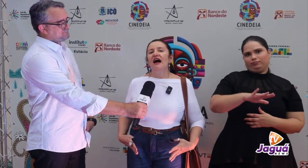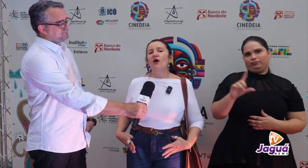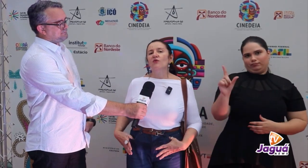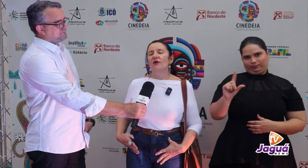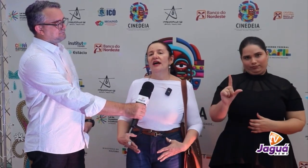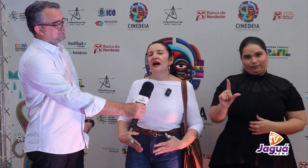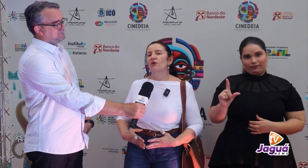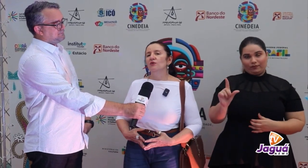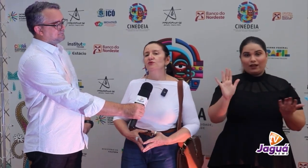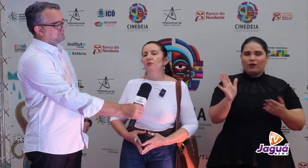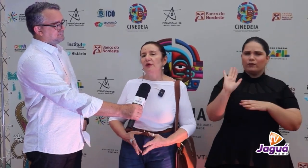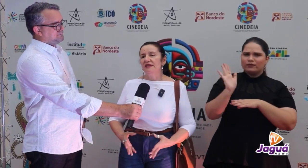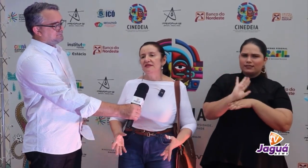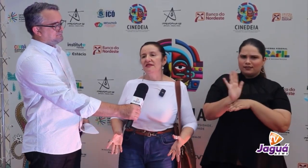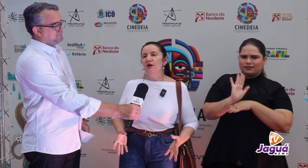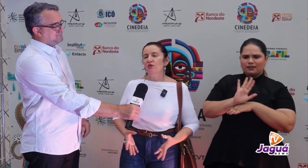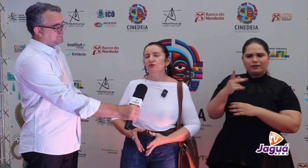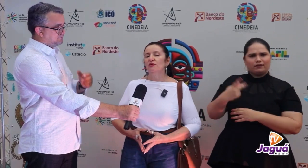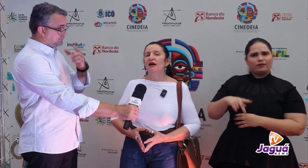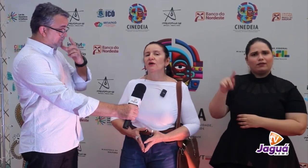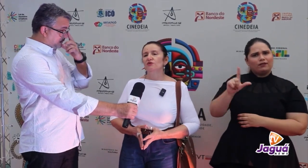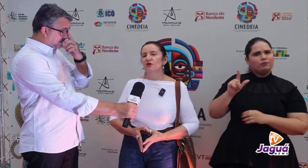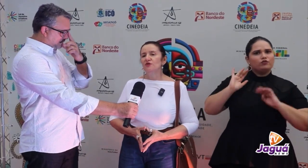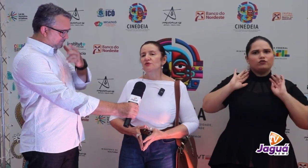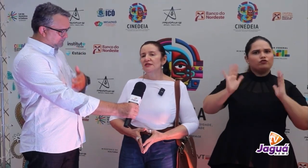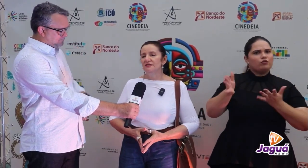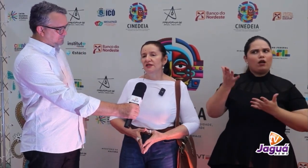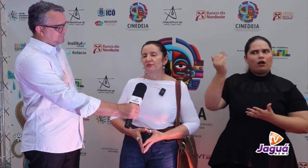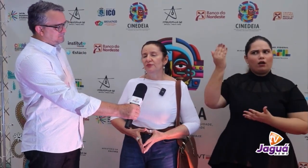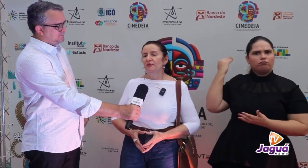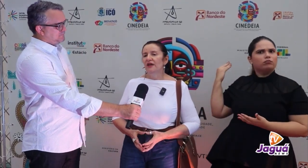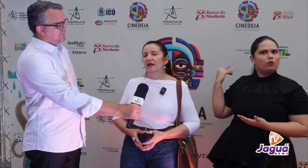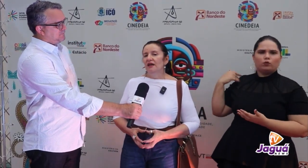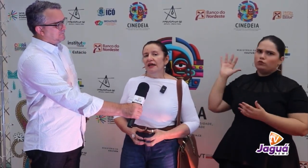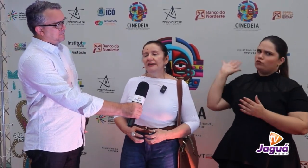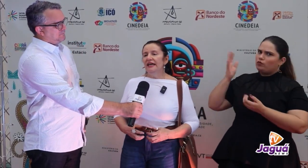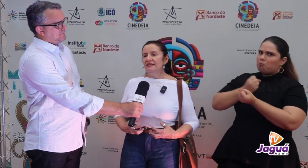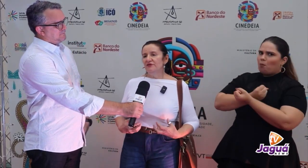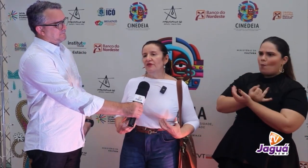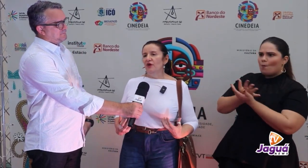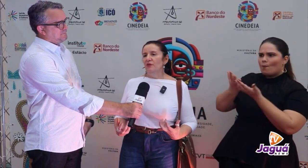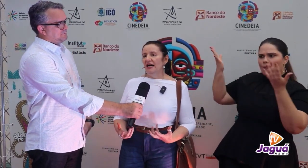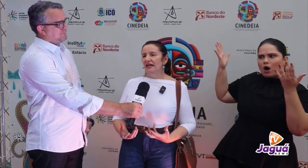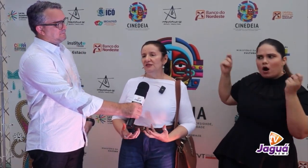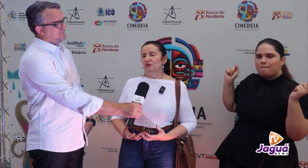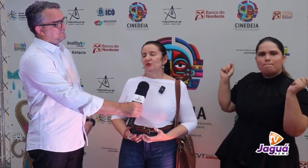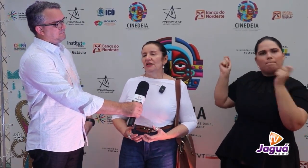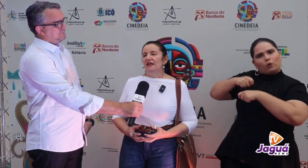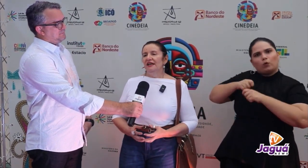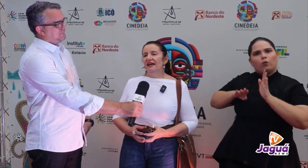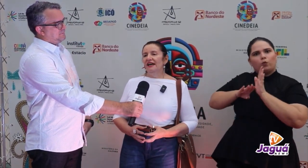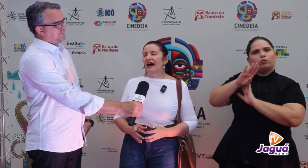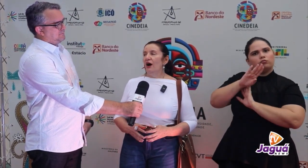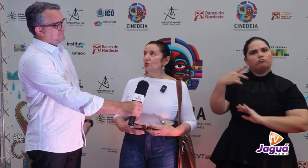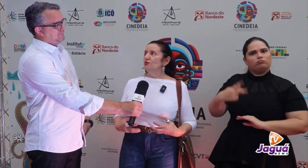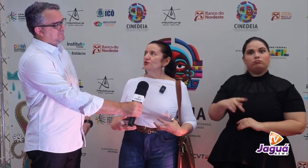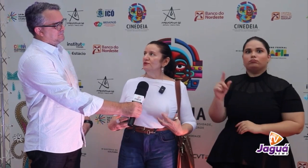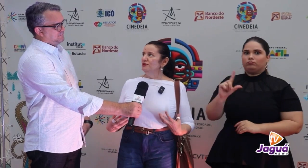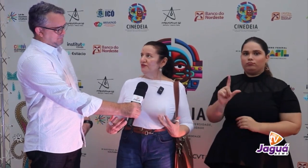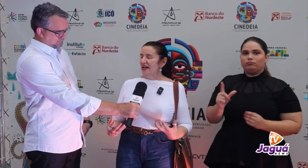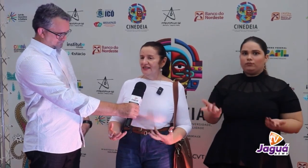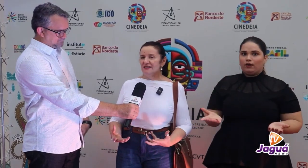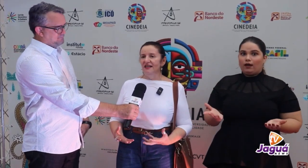foi algo, é algo do potencial cultural do nosso município. Nesse formato, é